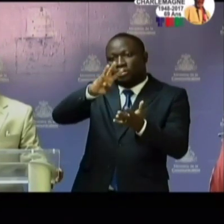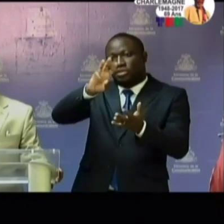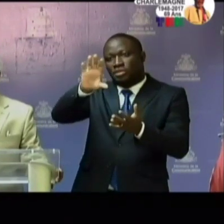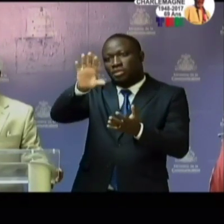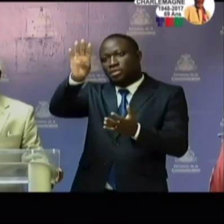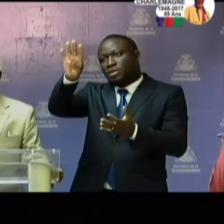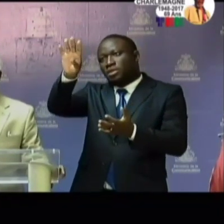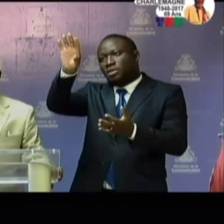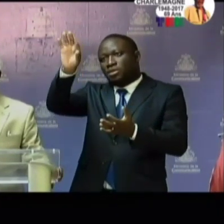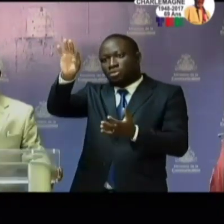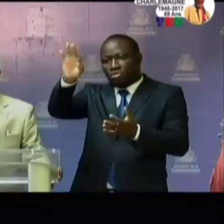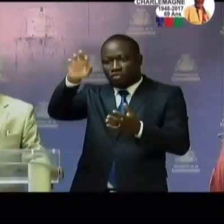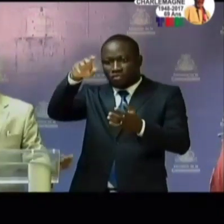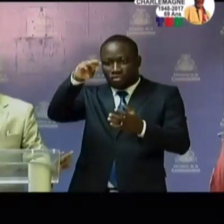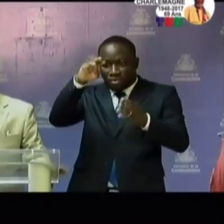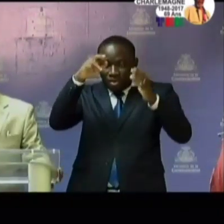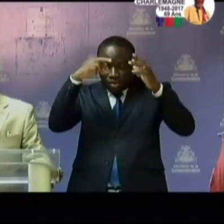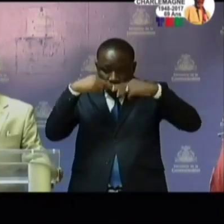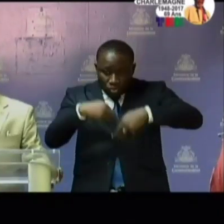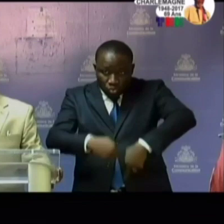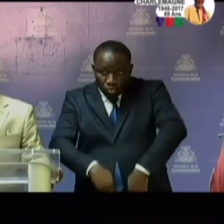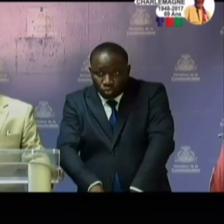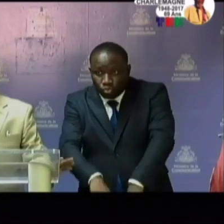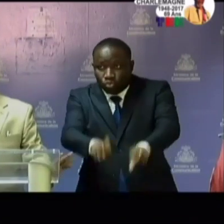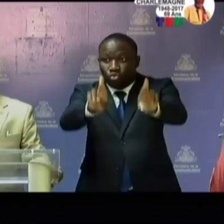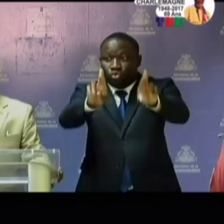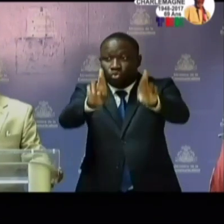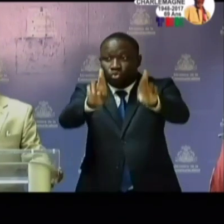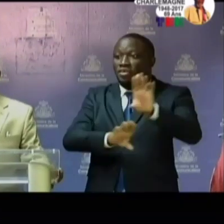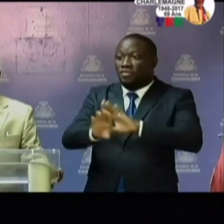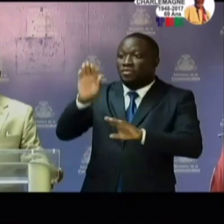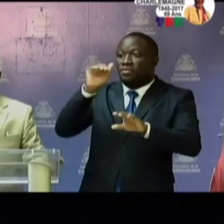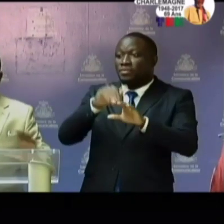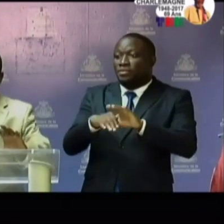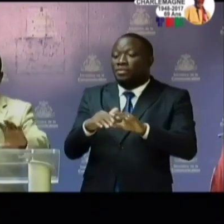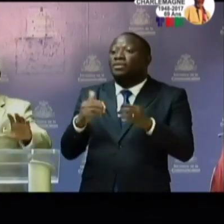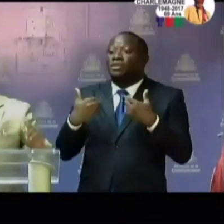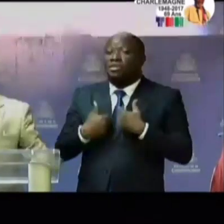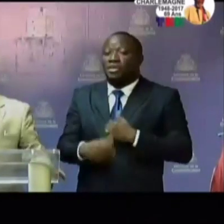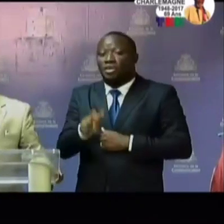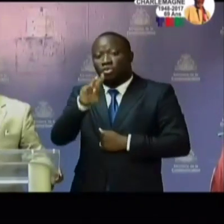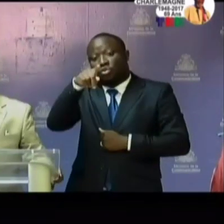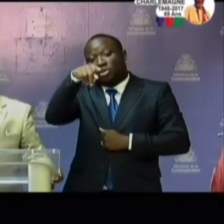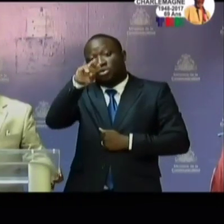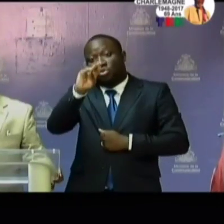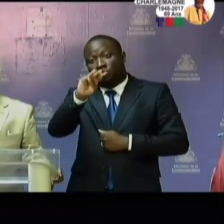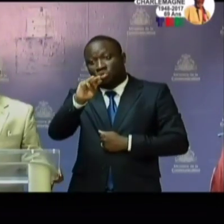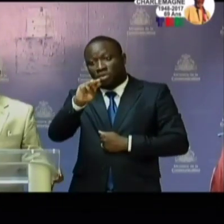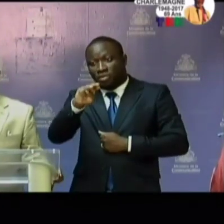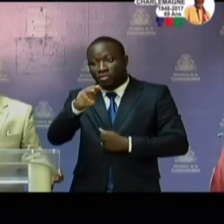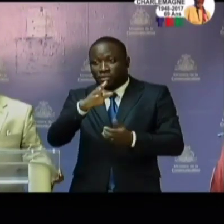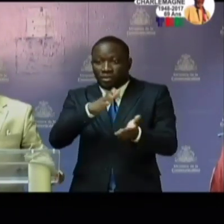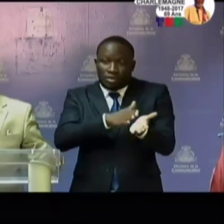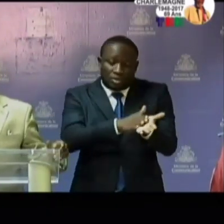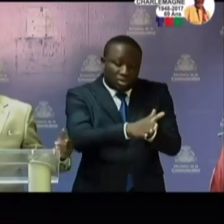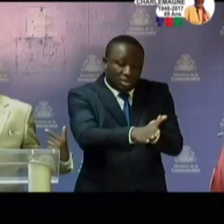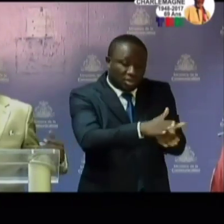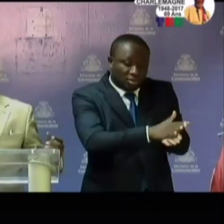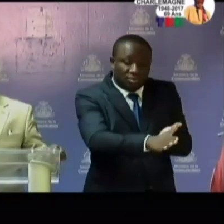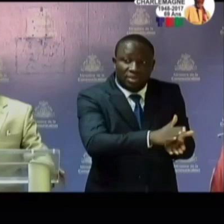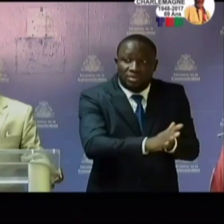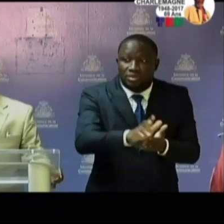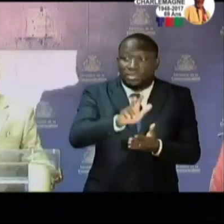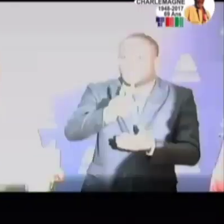linéaires de route que nous avons fait. Ça veut dire 5,6 km. Dans 5,6 km-là, nous gagnons 2 km en béton hydraulique et puis nous